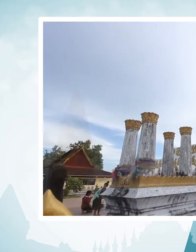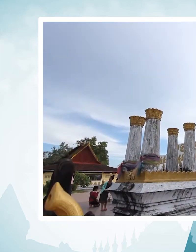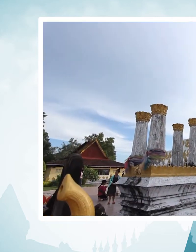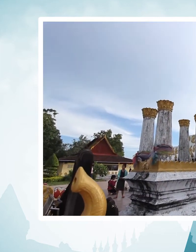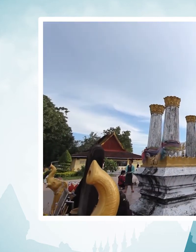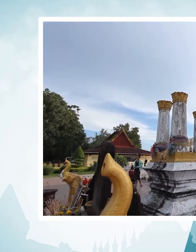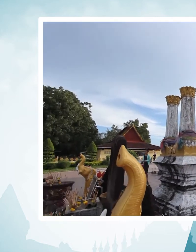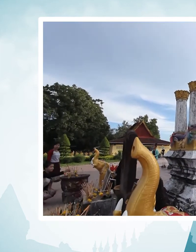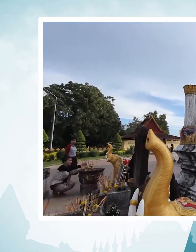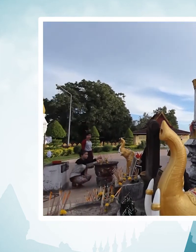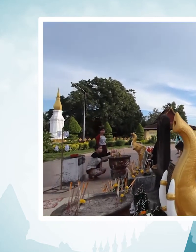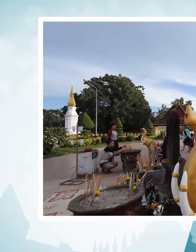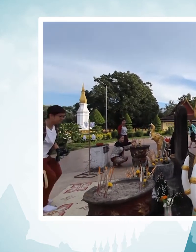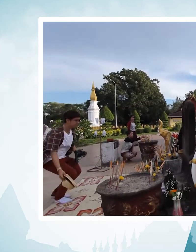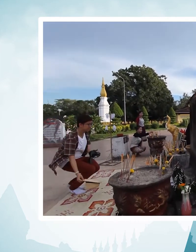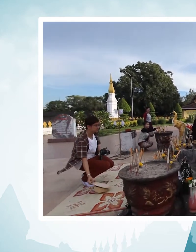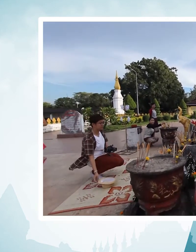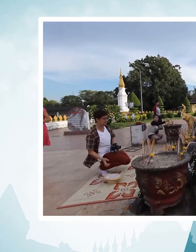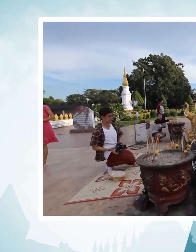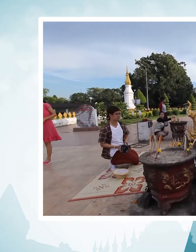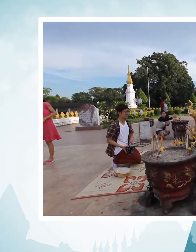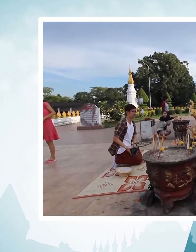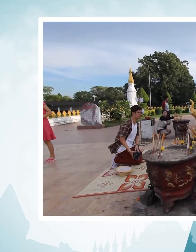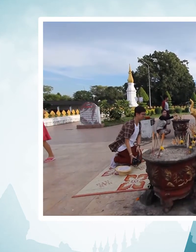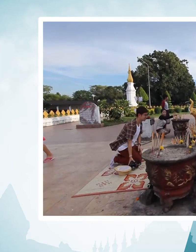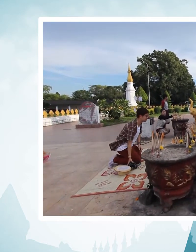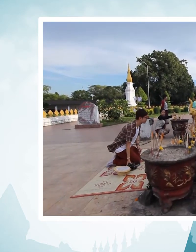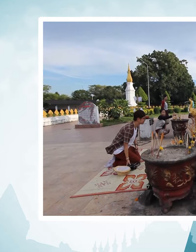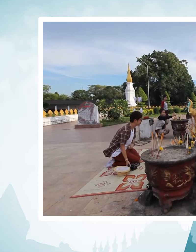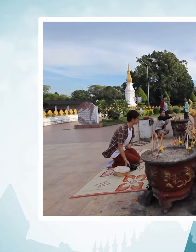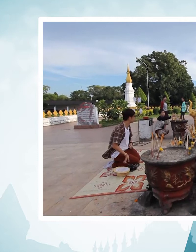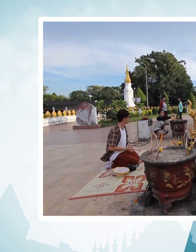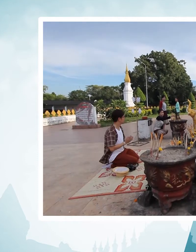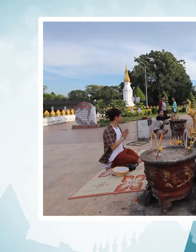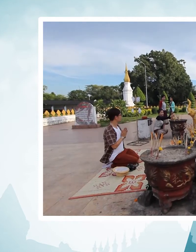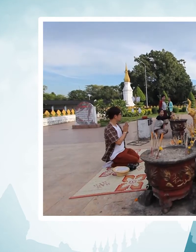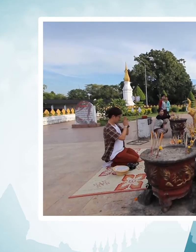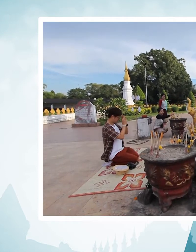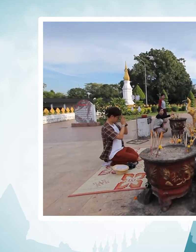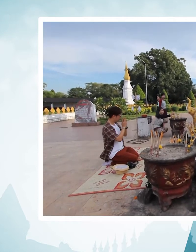Thank you.